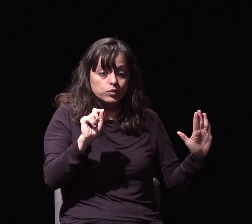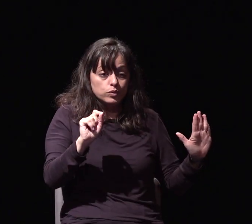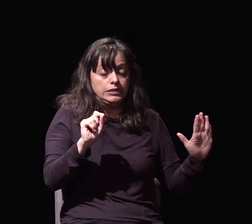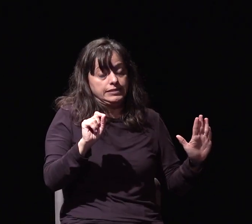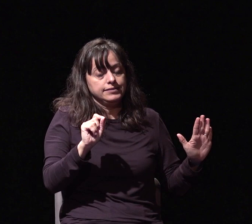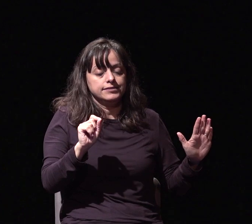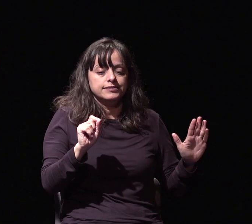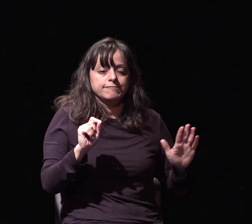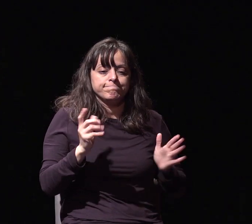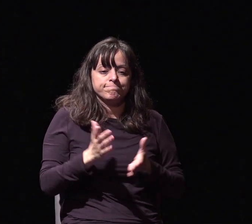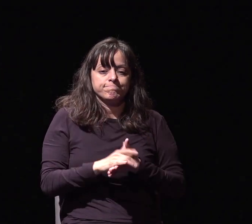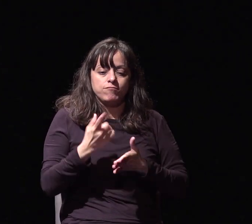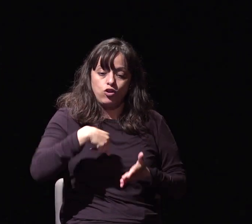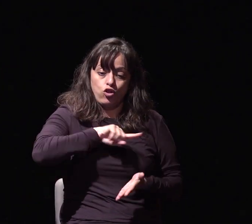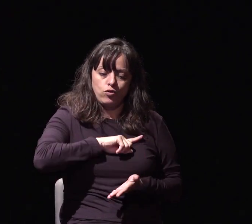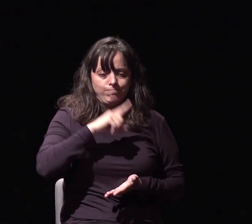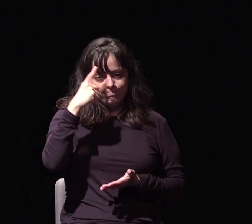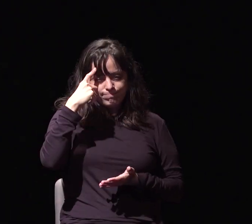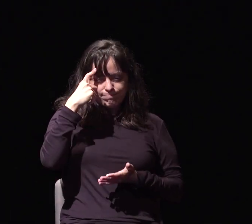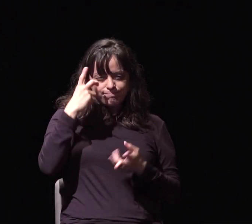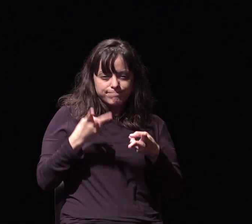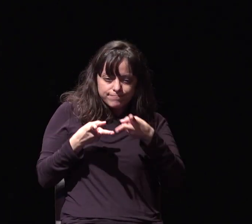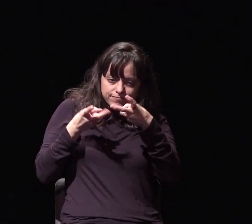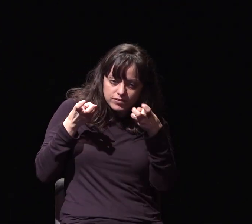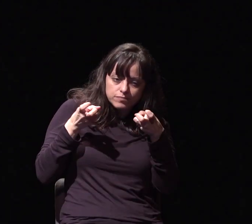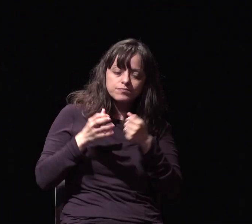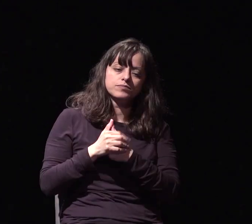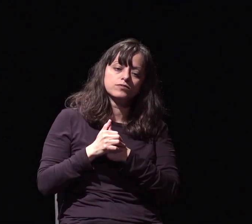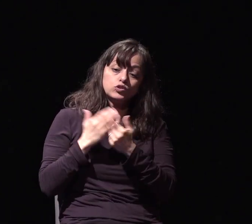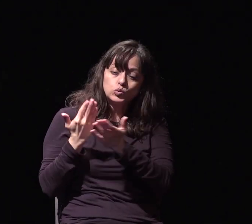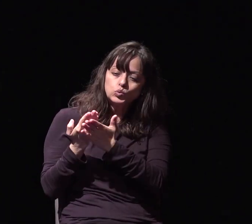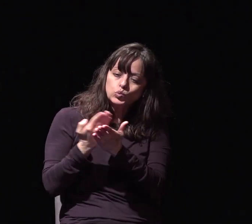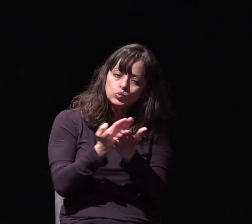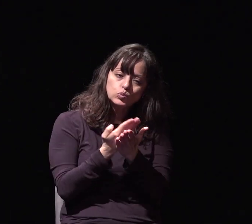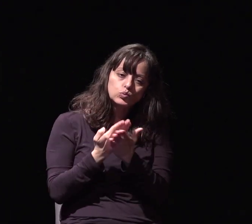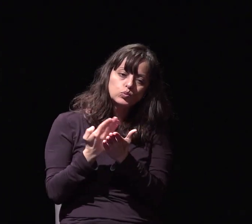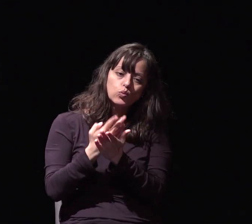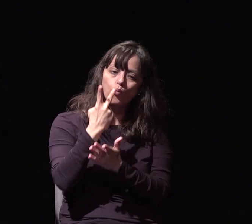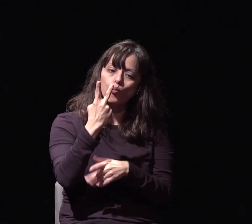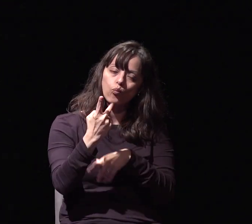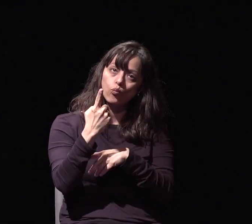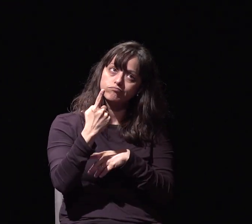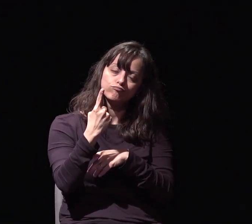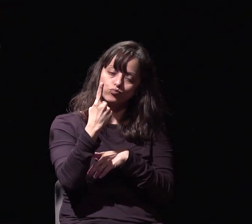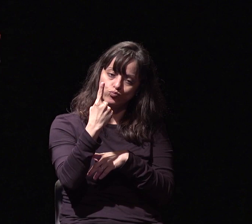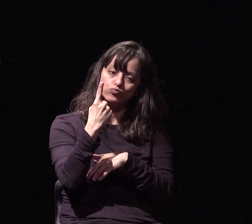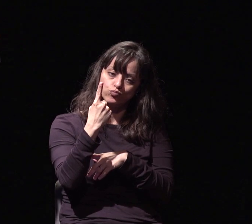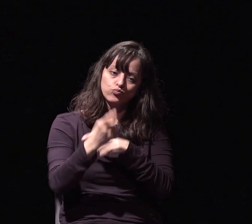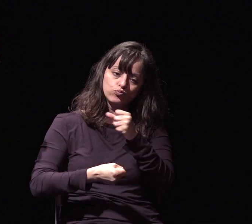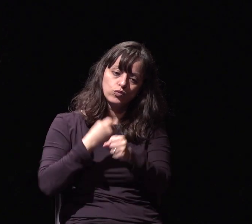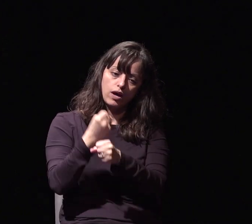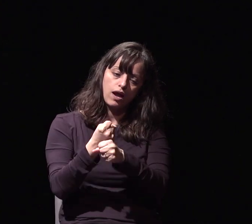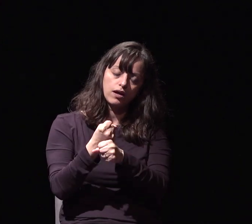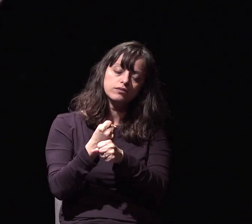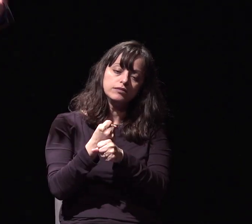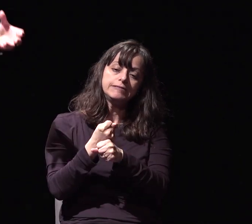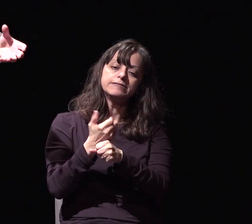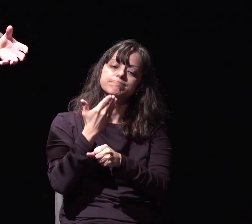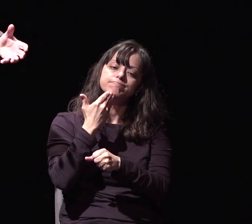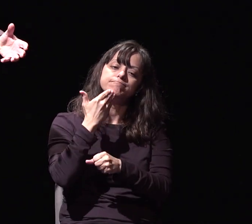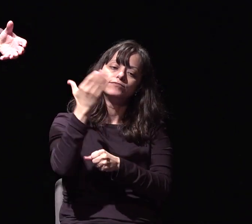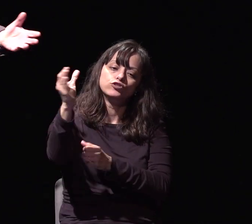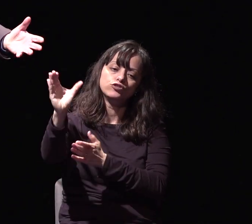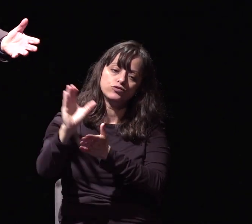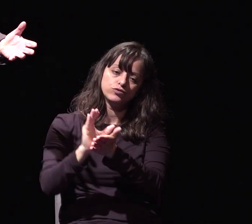então, entendeu, a gente estudou quase que um ano para fazer a solicitação, e